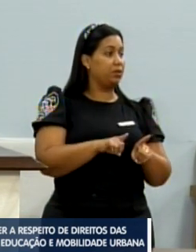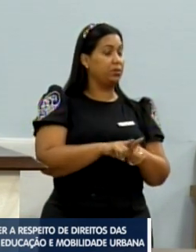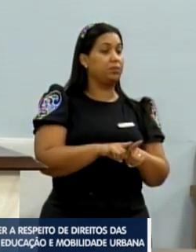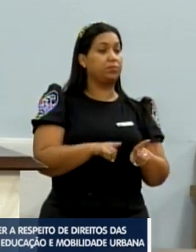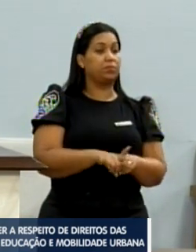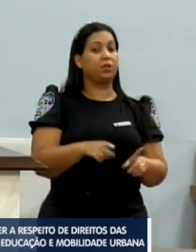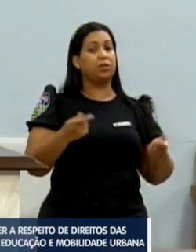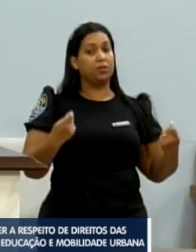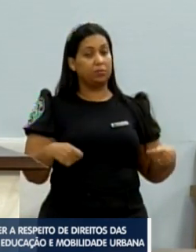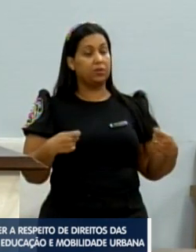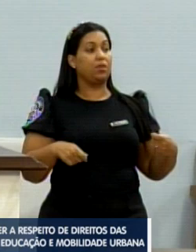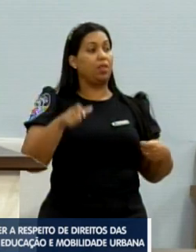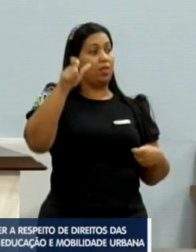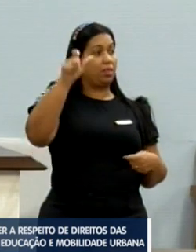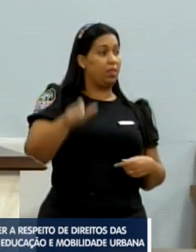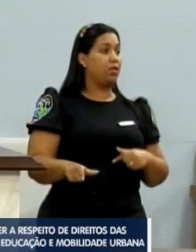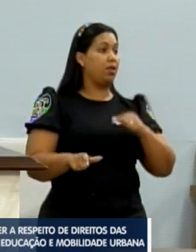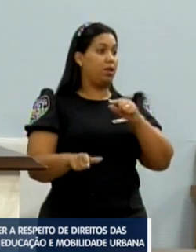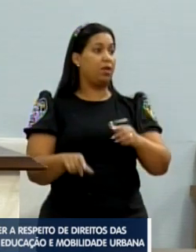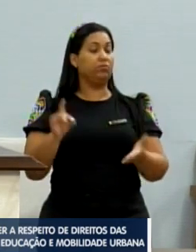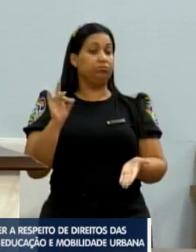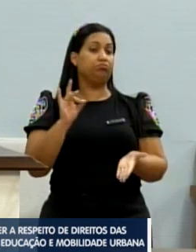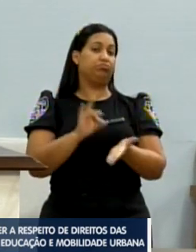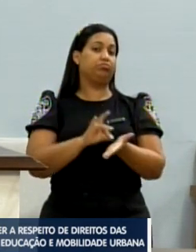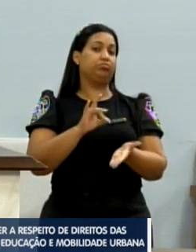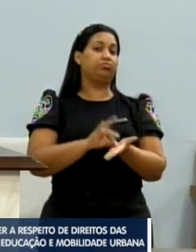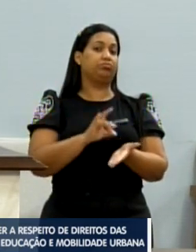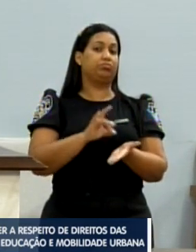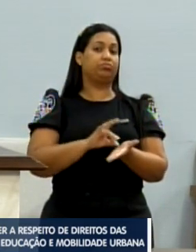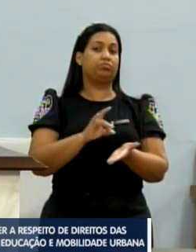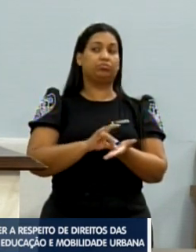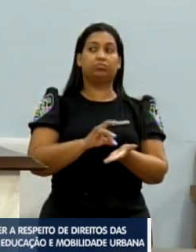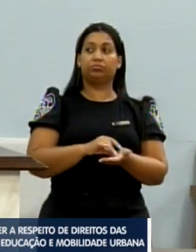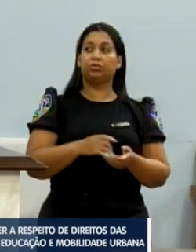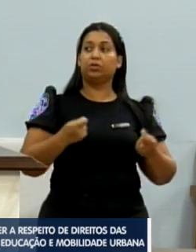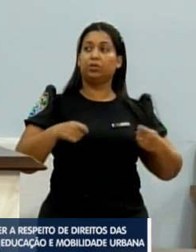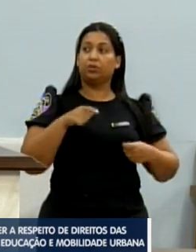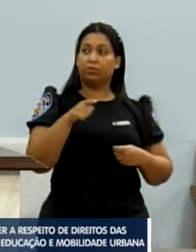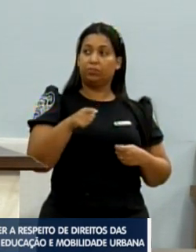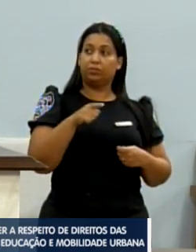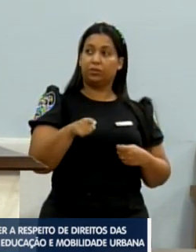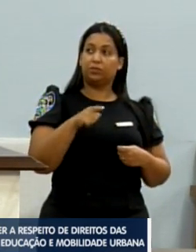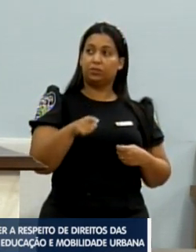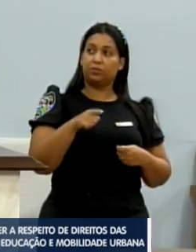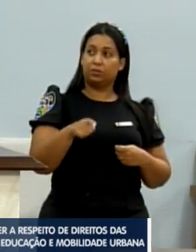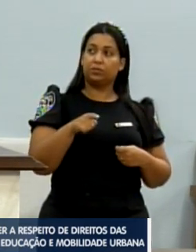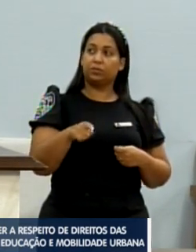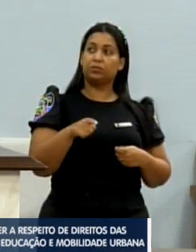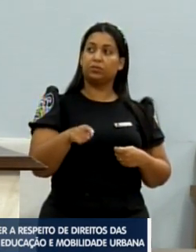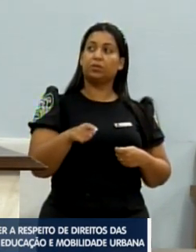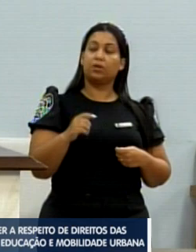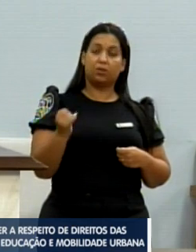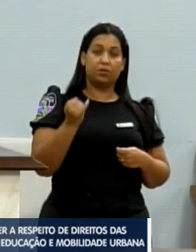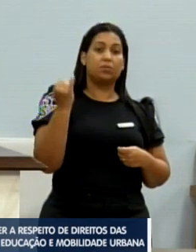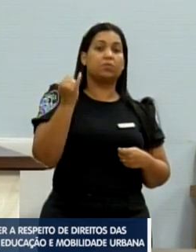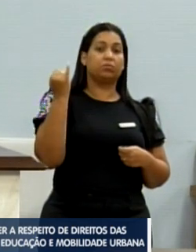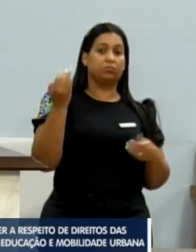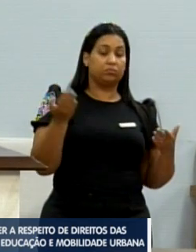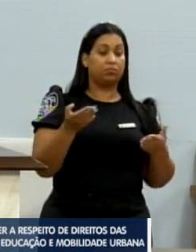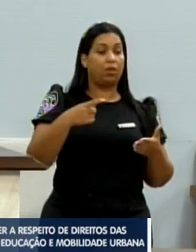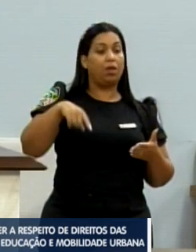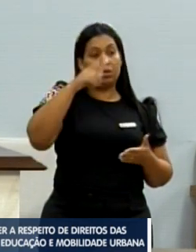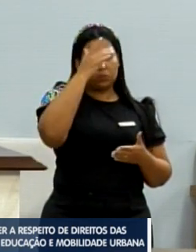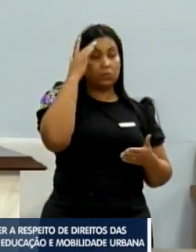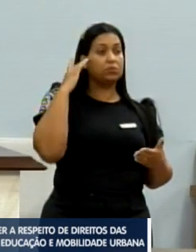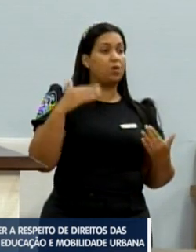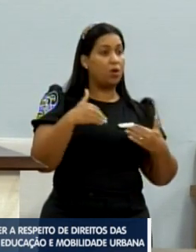deles é legítima, a necessidade deles é imediata, a necessidade deles é premente mesmo. Os autistas